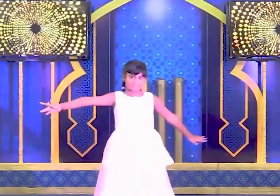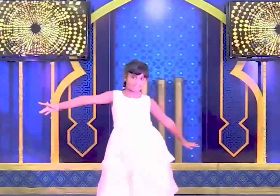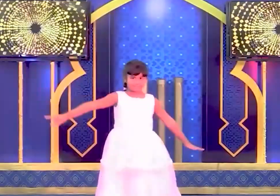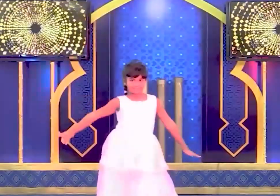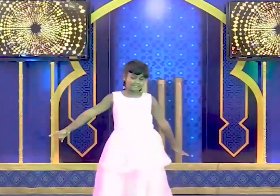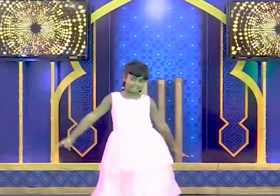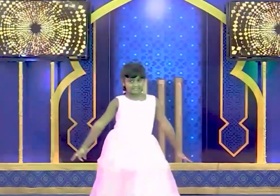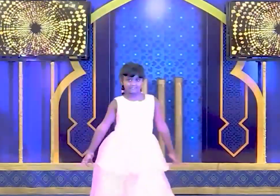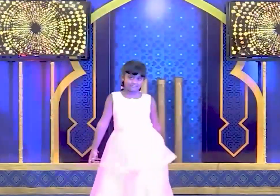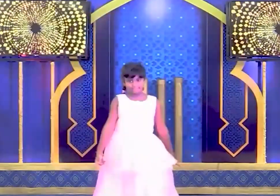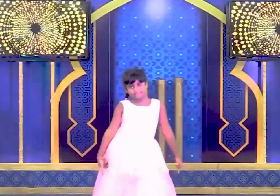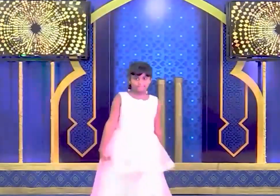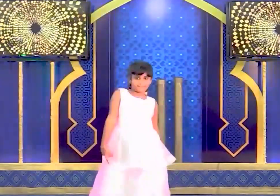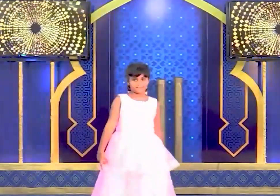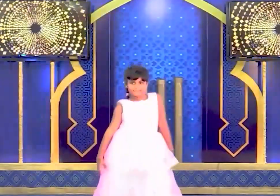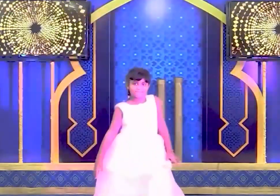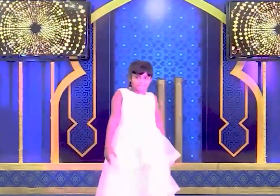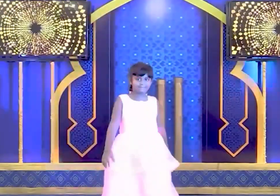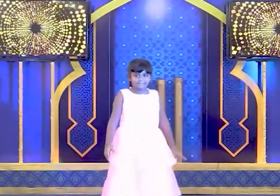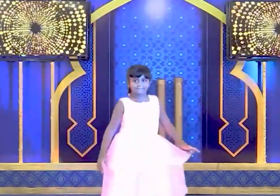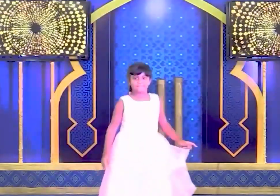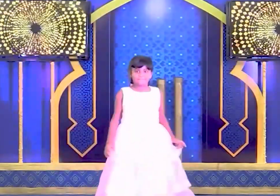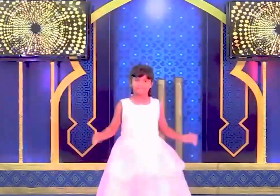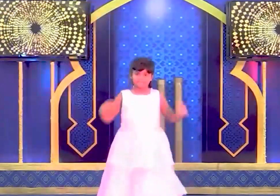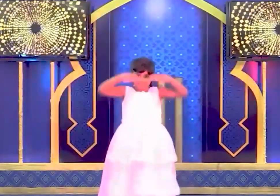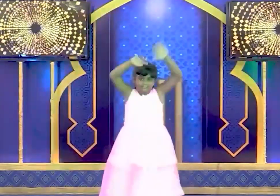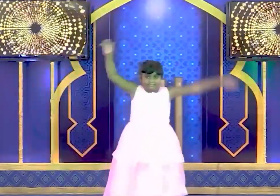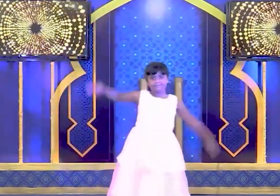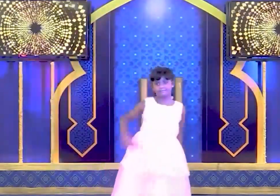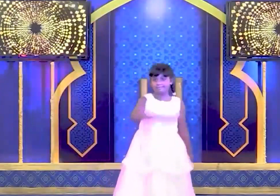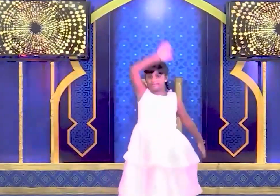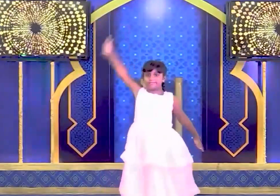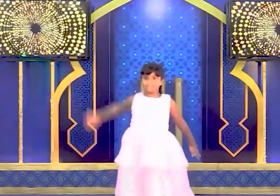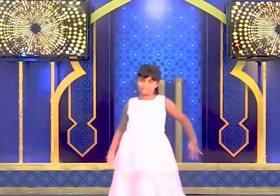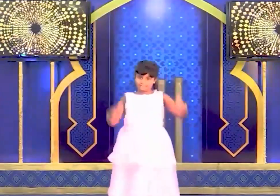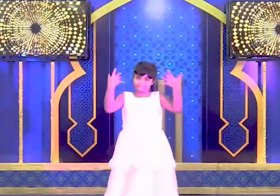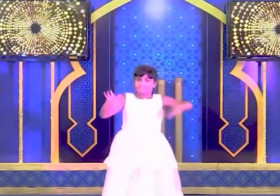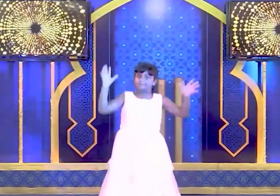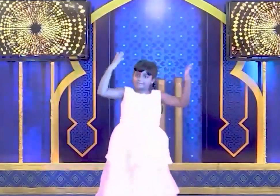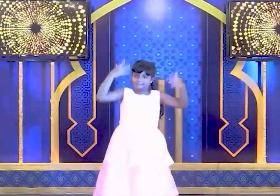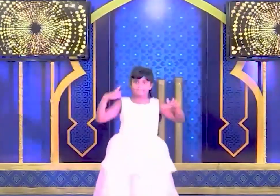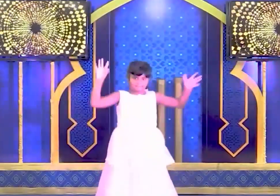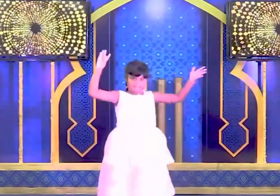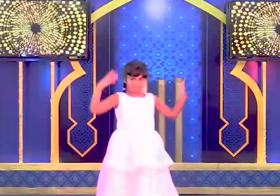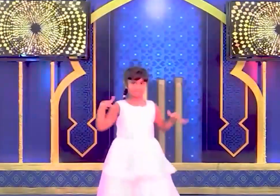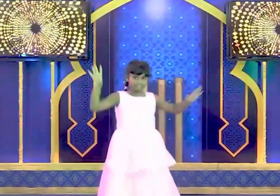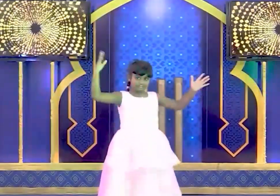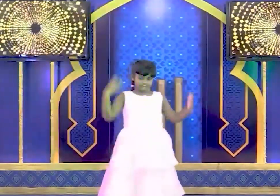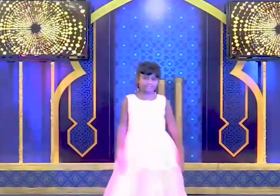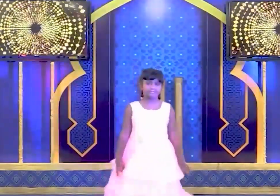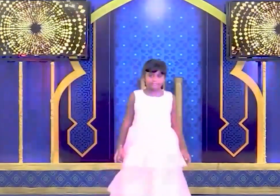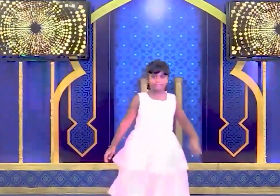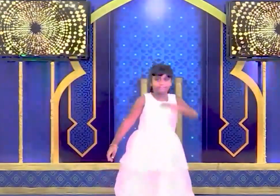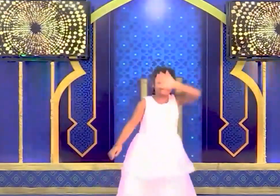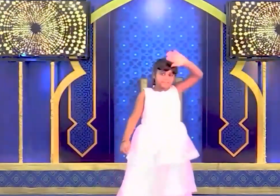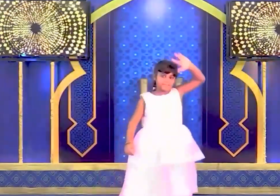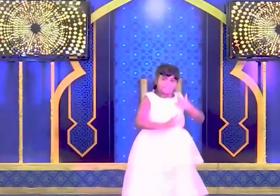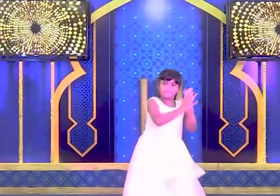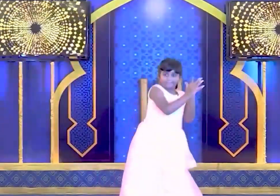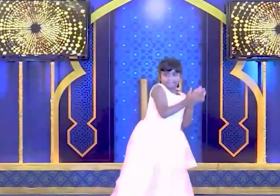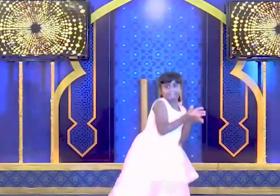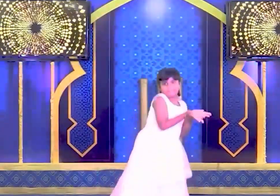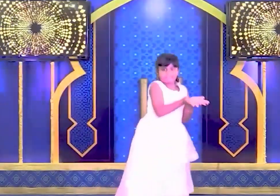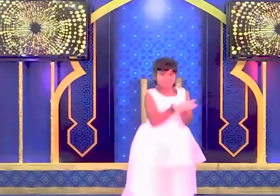और रास्ते में है प्रकाश। को पृथ्वी टल जाएंगे पर